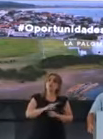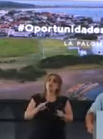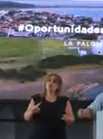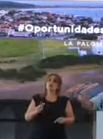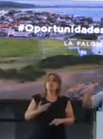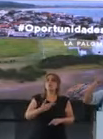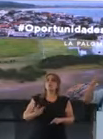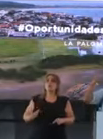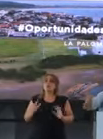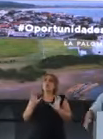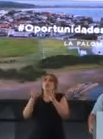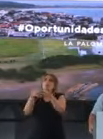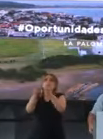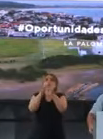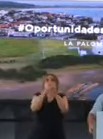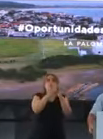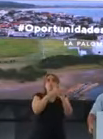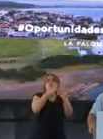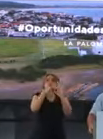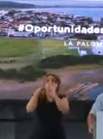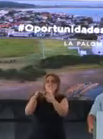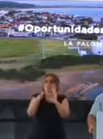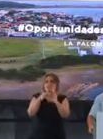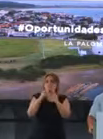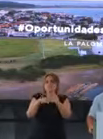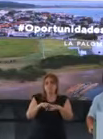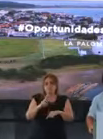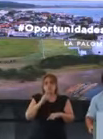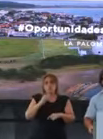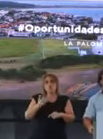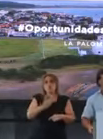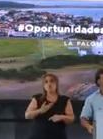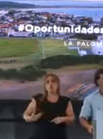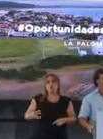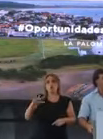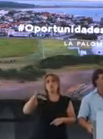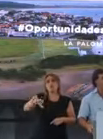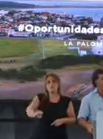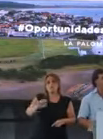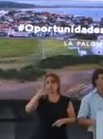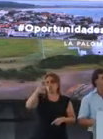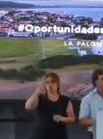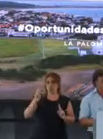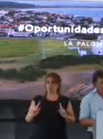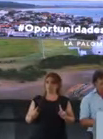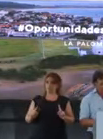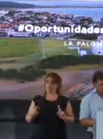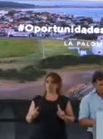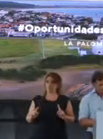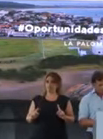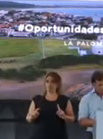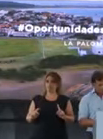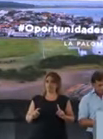es un gobierno de coalición. Es mucho más fuerte que un gobierno de coalición. Es un gobierno de compromiso con el país.